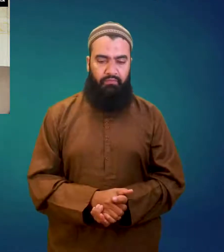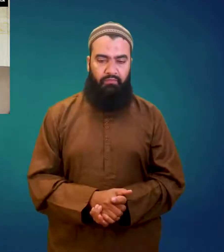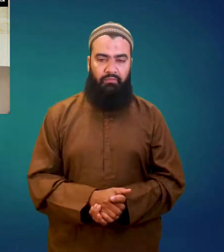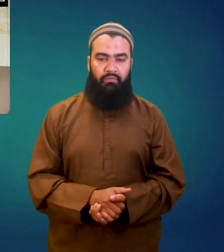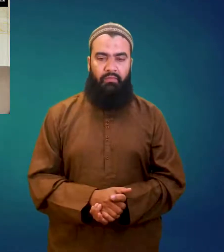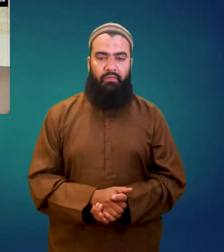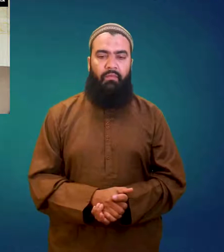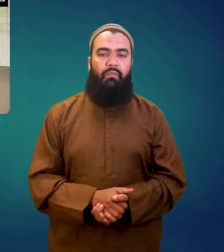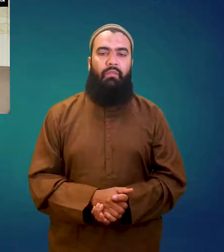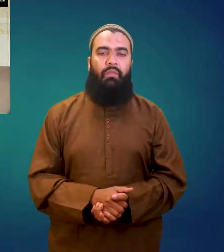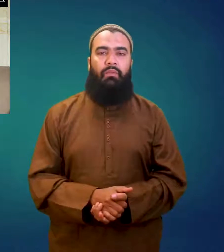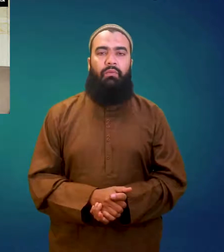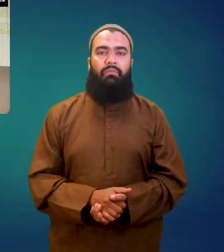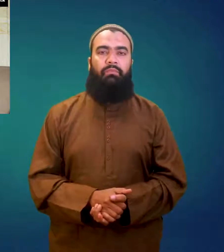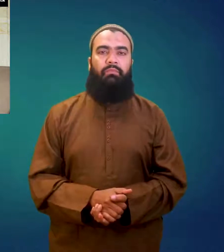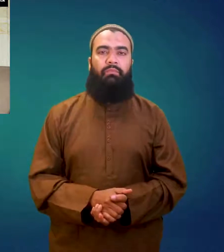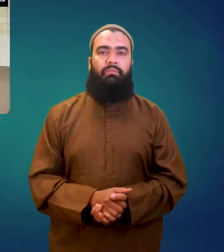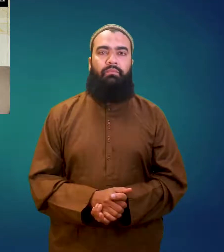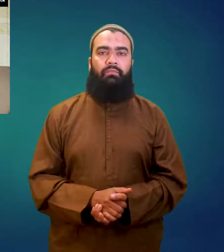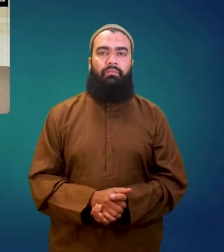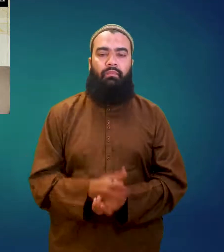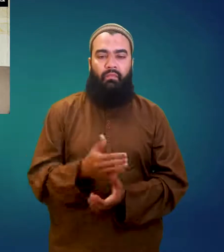تدعون لتنفقوا فی سبیل اللہ،